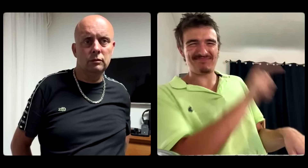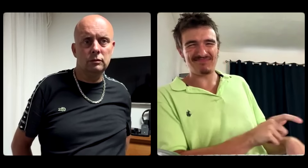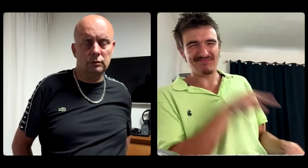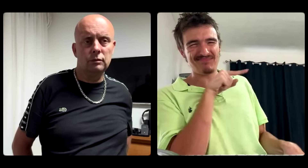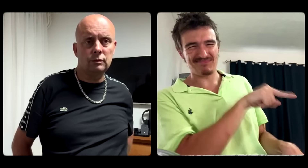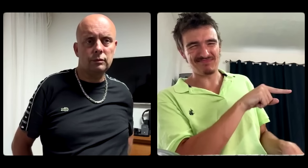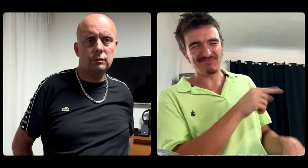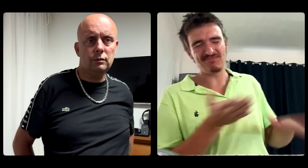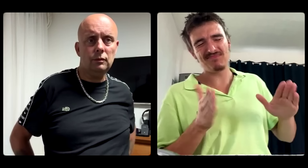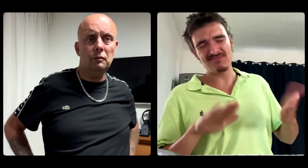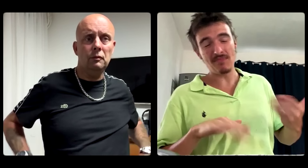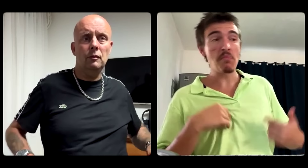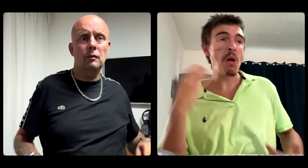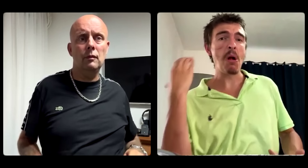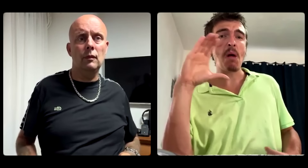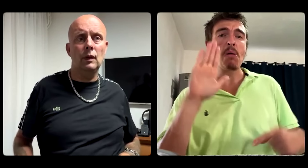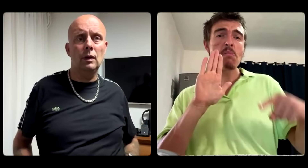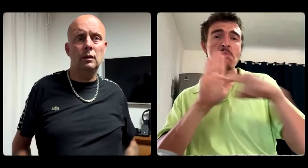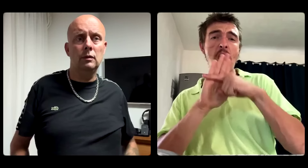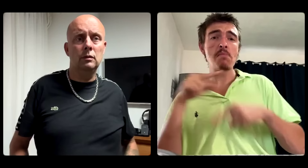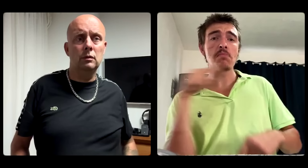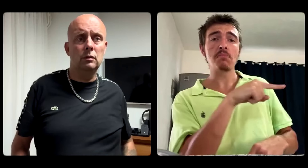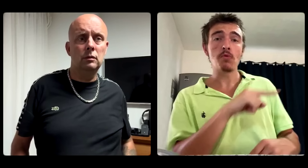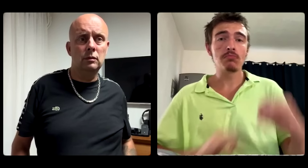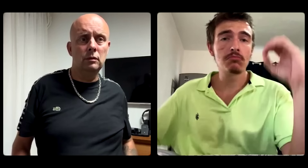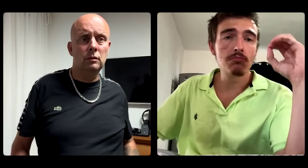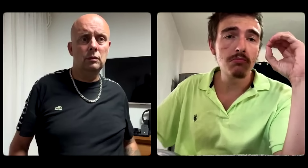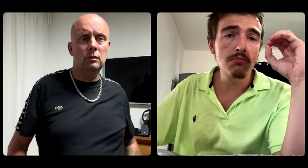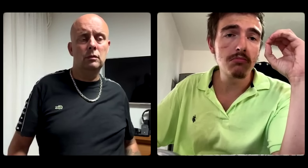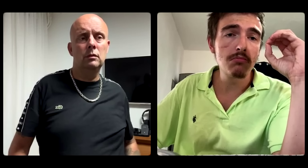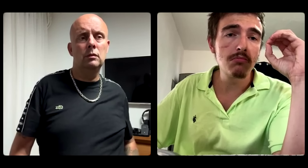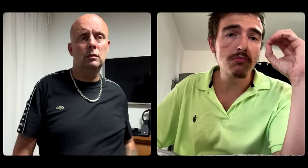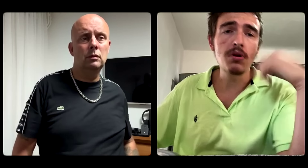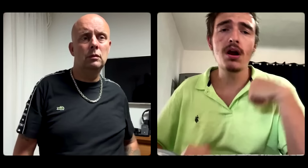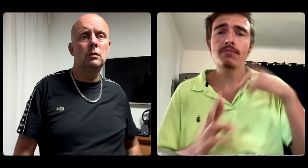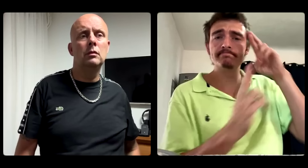mee dankbaar zijn. Want zonder mij zou je er niet zo mooi uitzien.